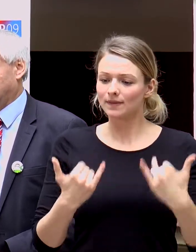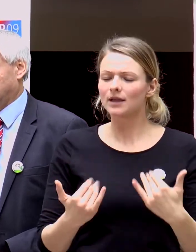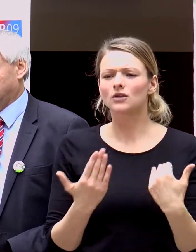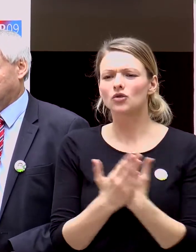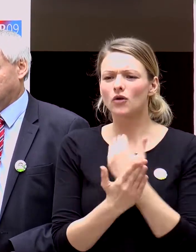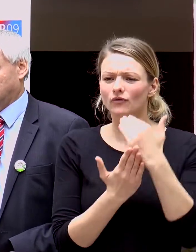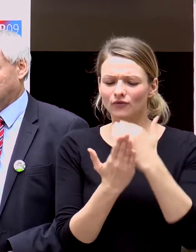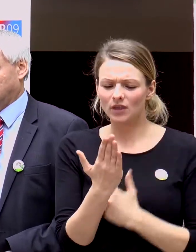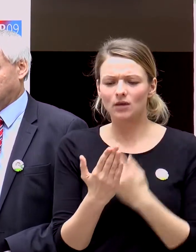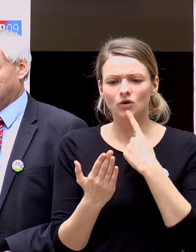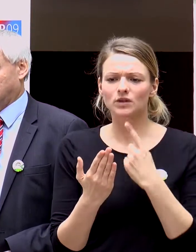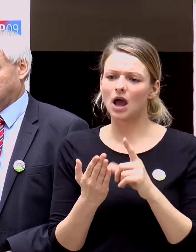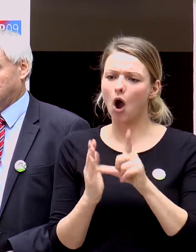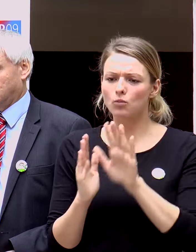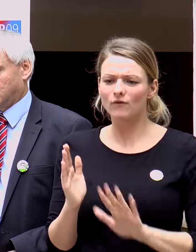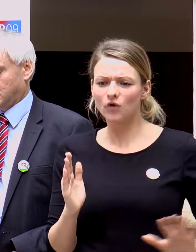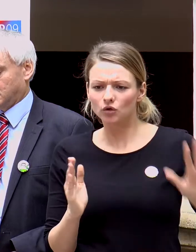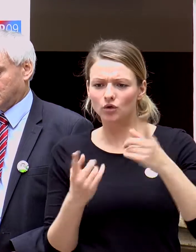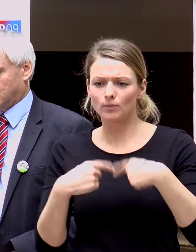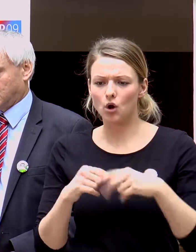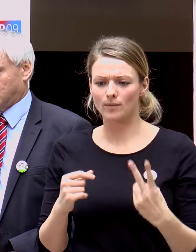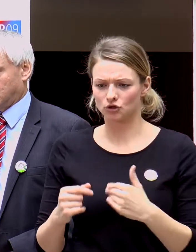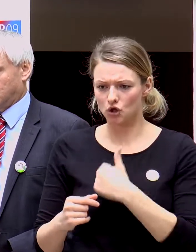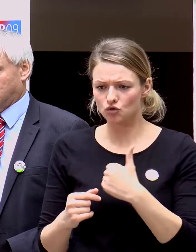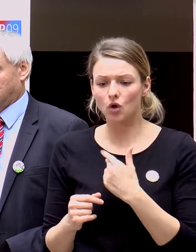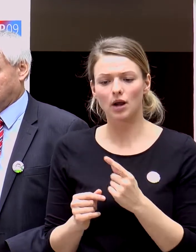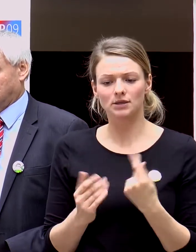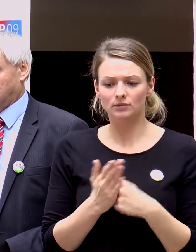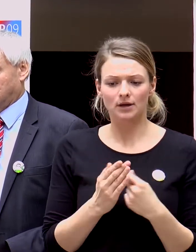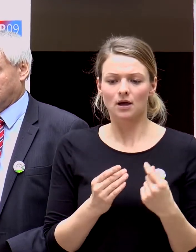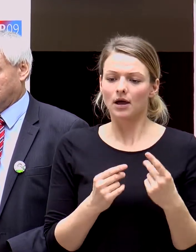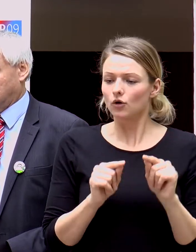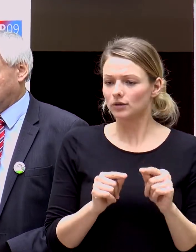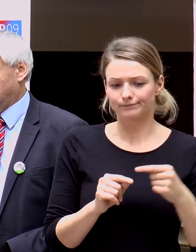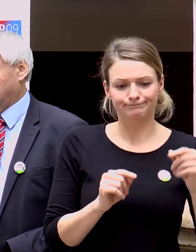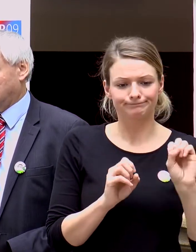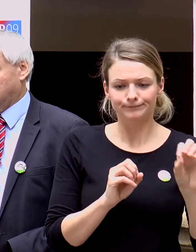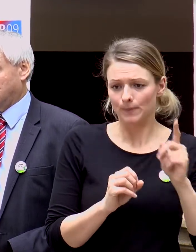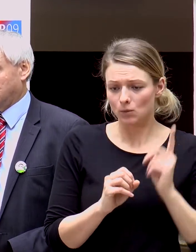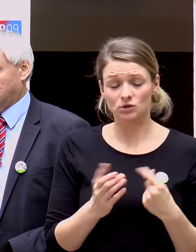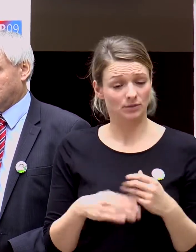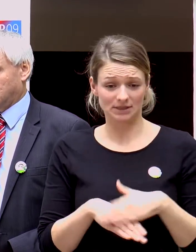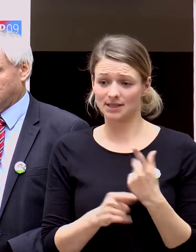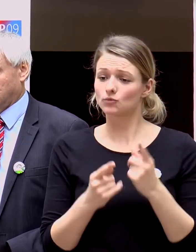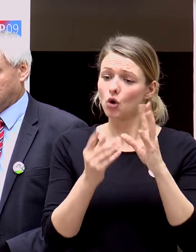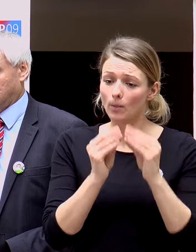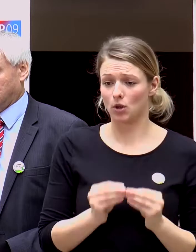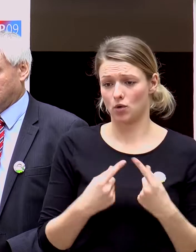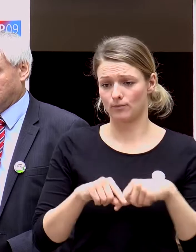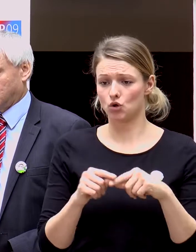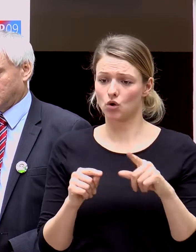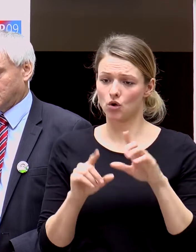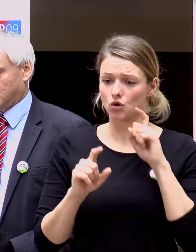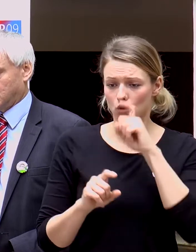zaváděné obvody, školské obvody pro mateřské školy, protože to vidíme jako věc, která bude komplikovat rodičům